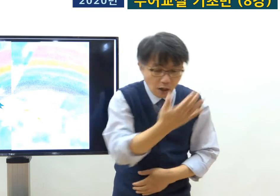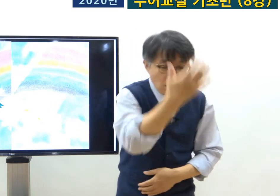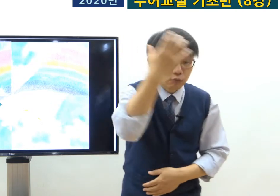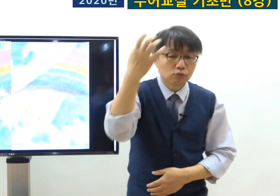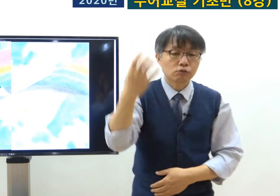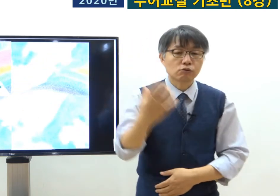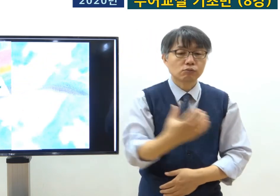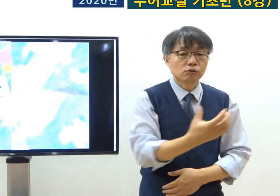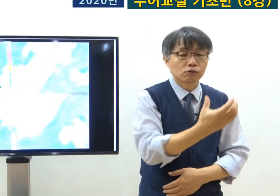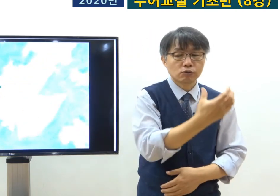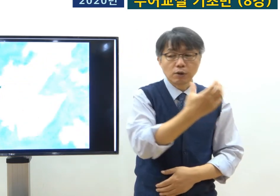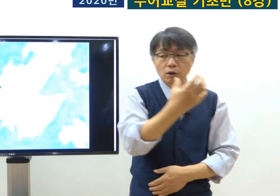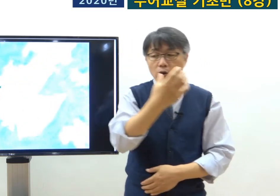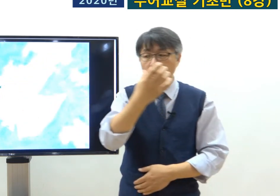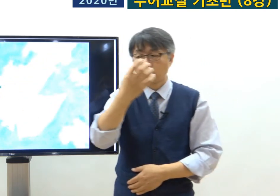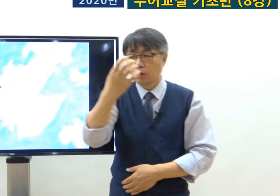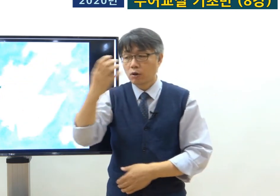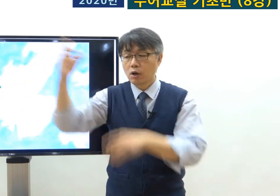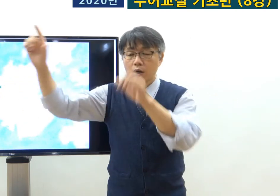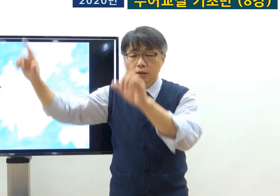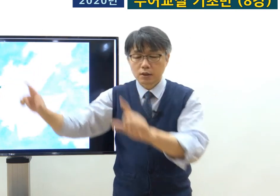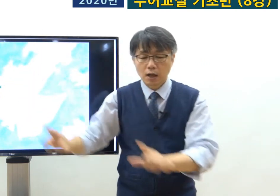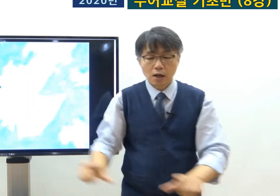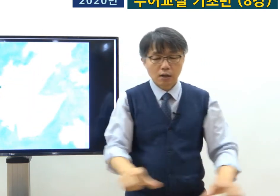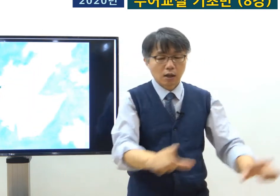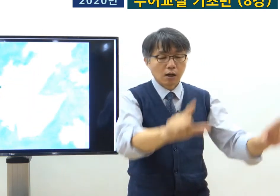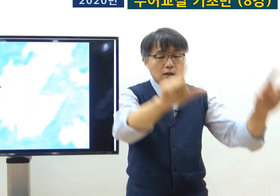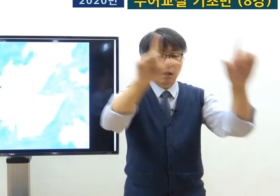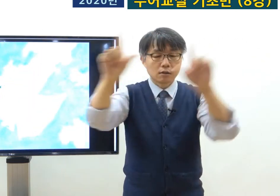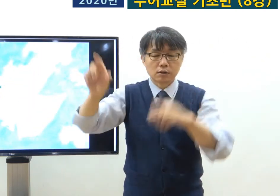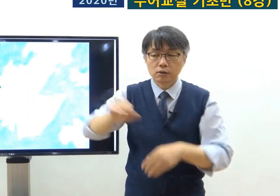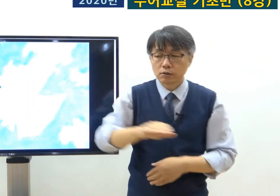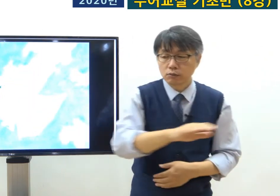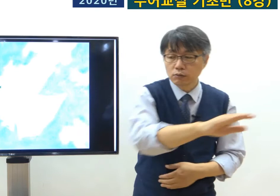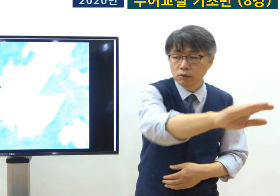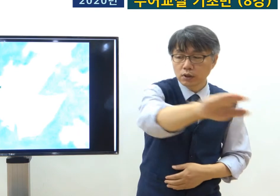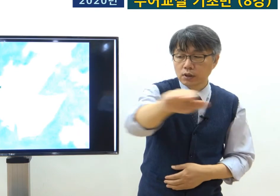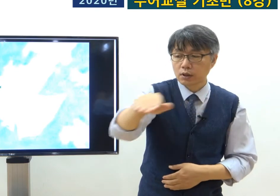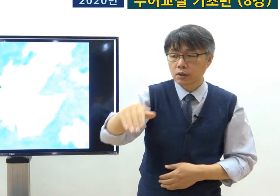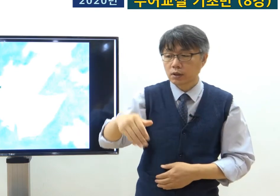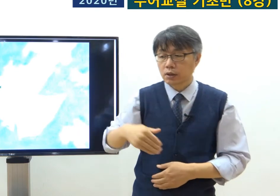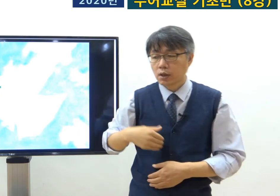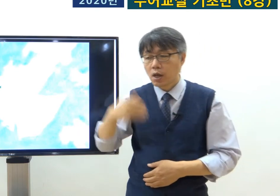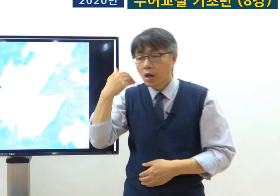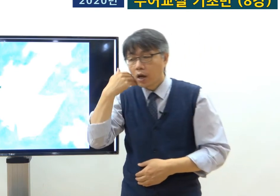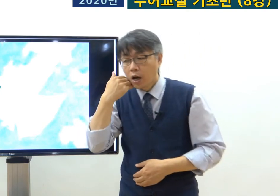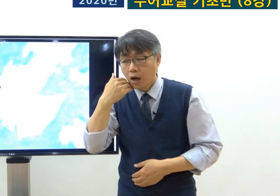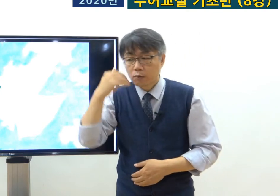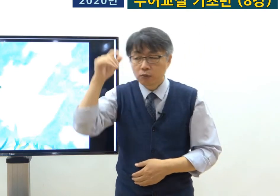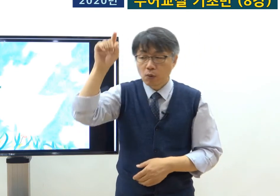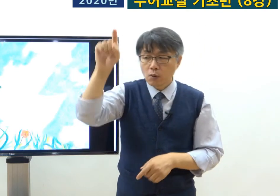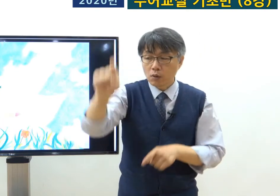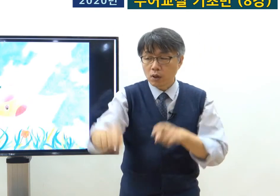아름다운 꿈꾸며 살아가는 우리 아무도